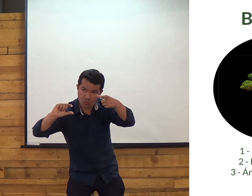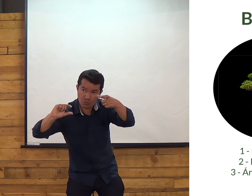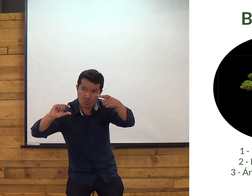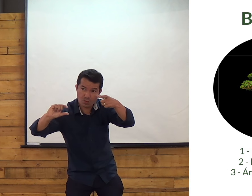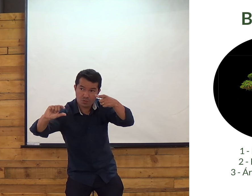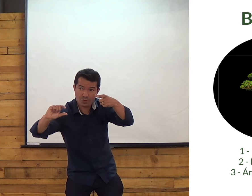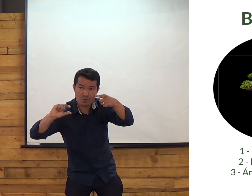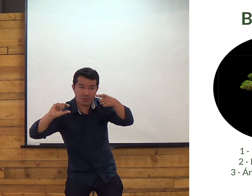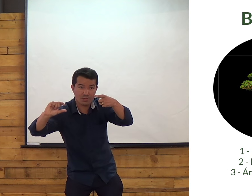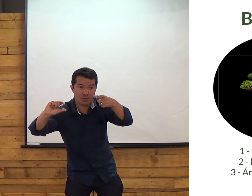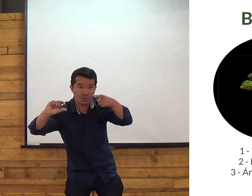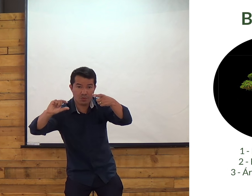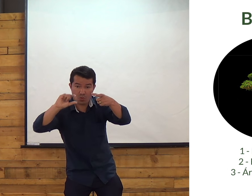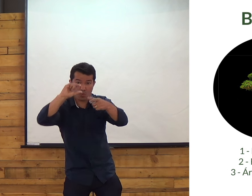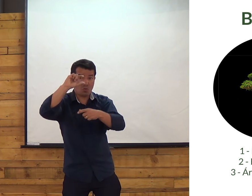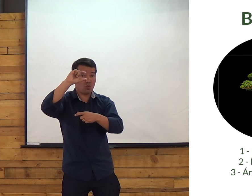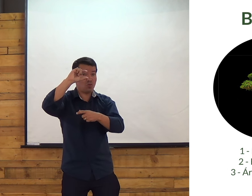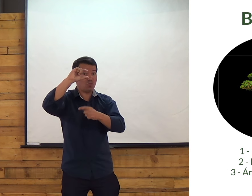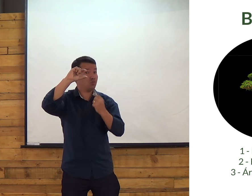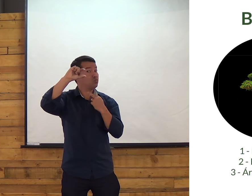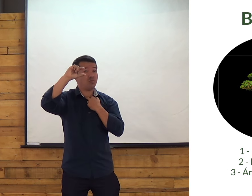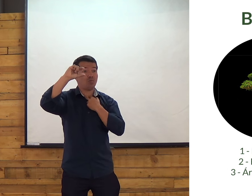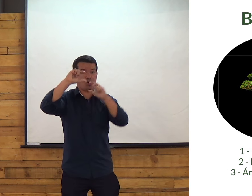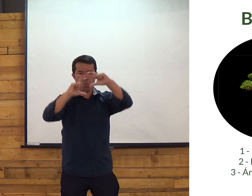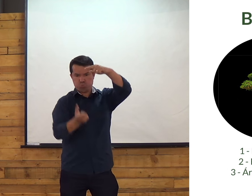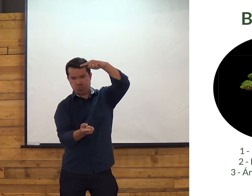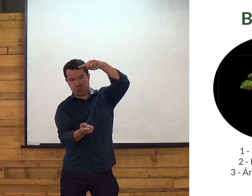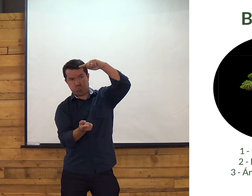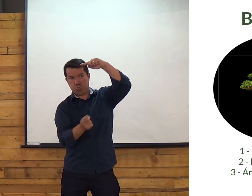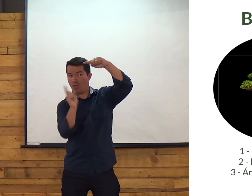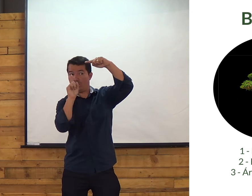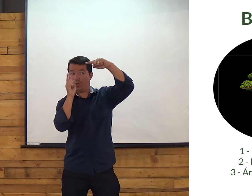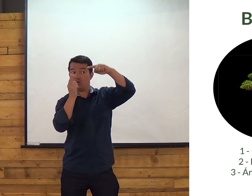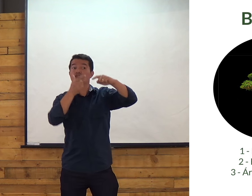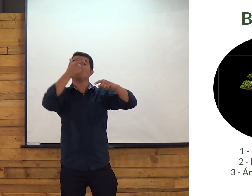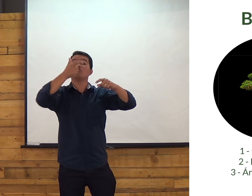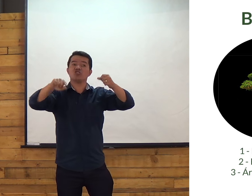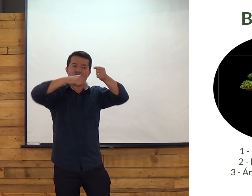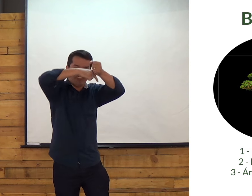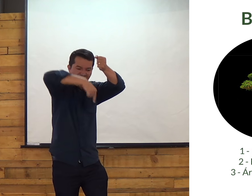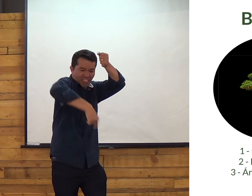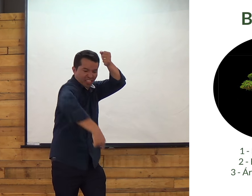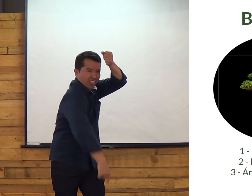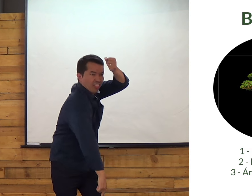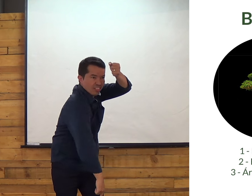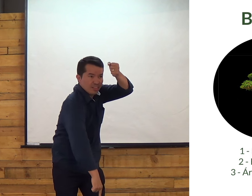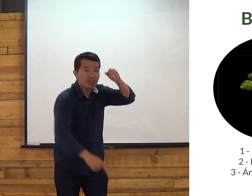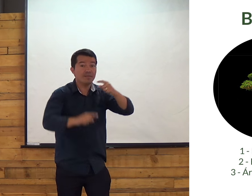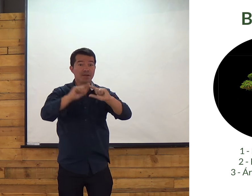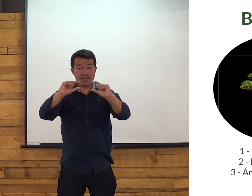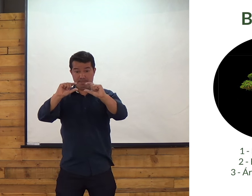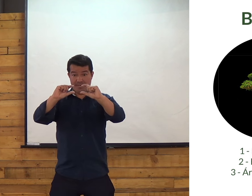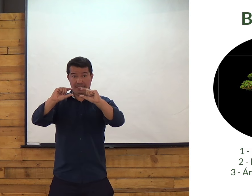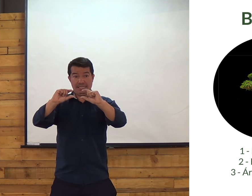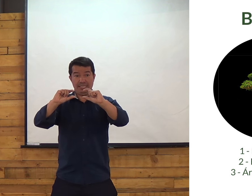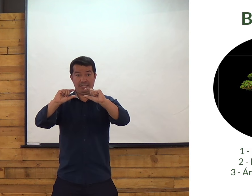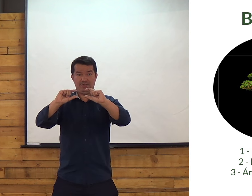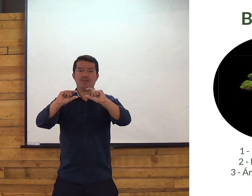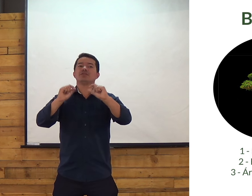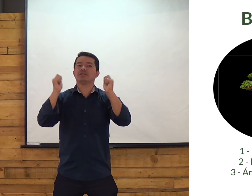nesse vaso específico, que é bem baixinho, não pode ser um vaso alto, profundo, porque senão ela de novo